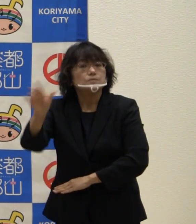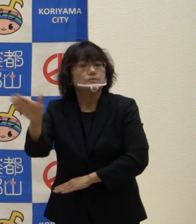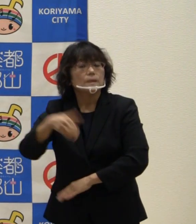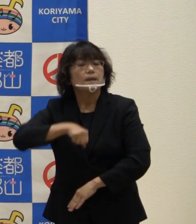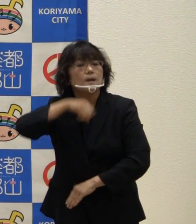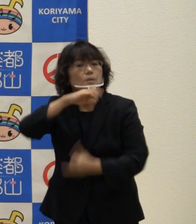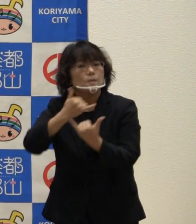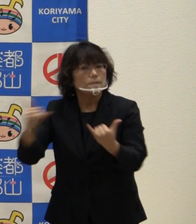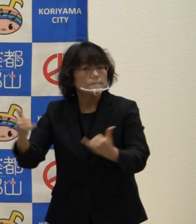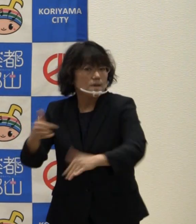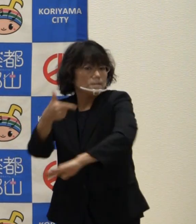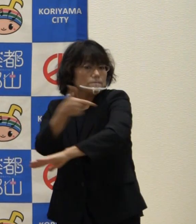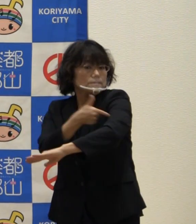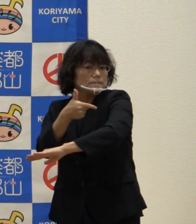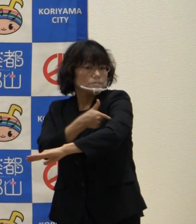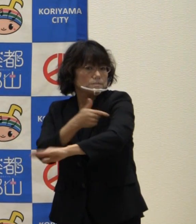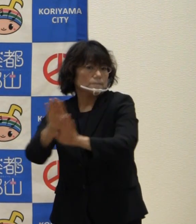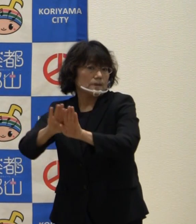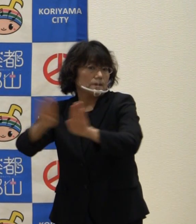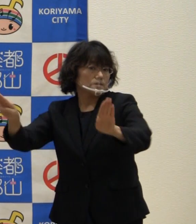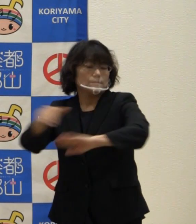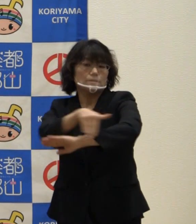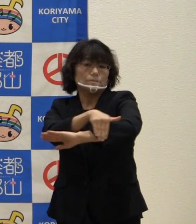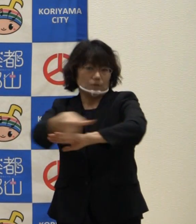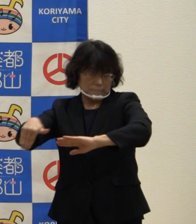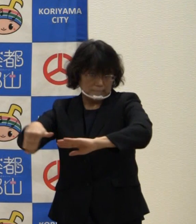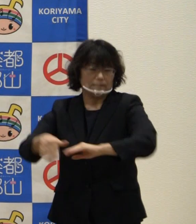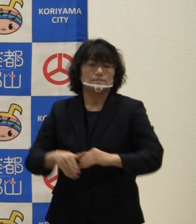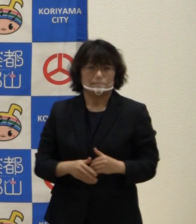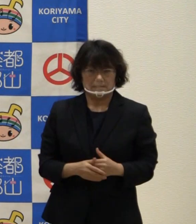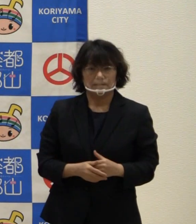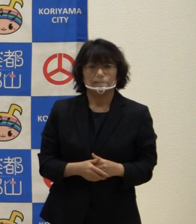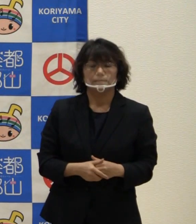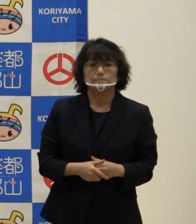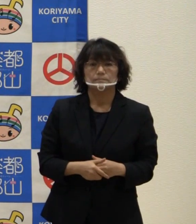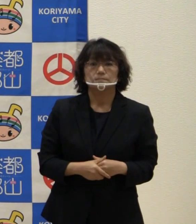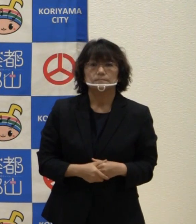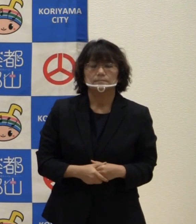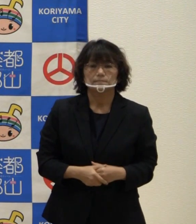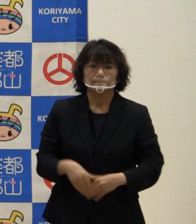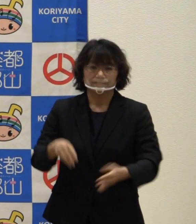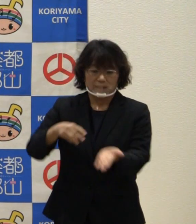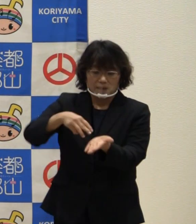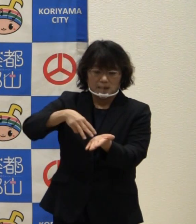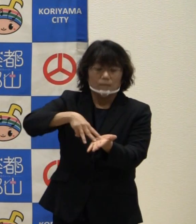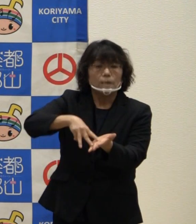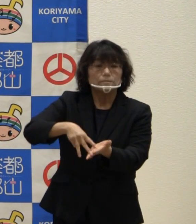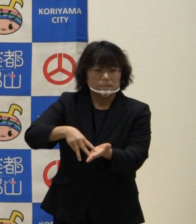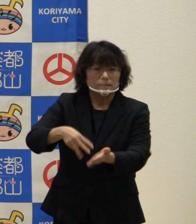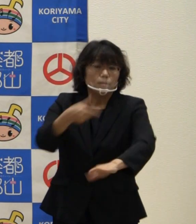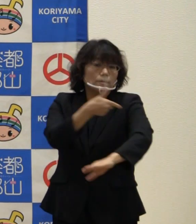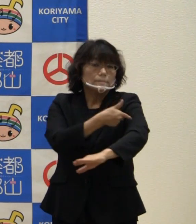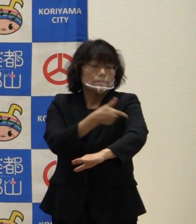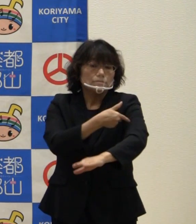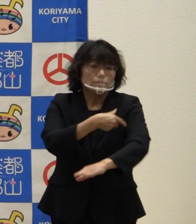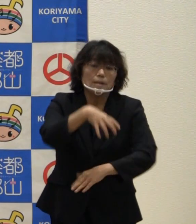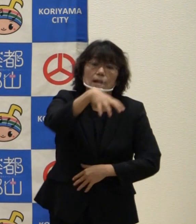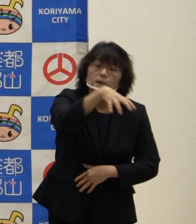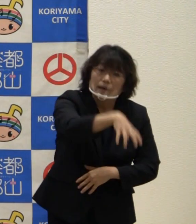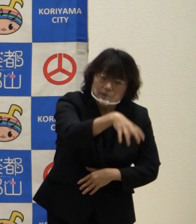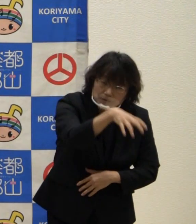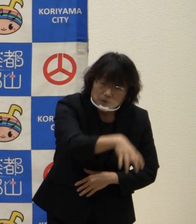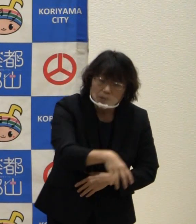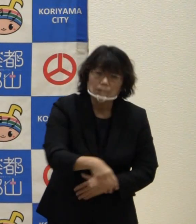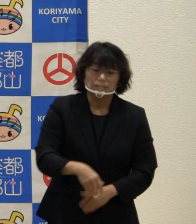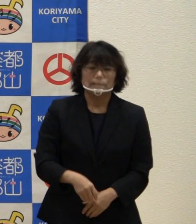齢者の皆様に接種をいただくように進めてまいります。で、ワクチン接種会場につきましては南東北病